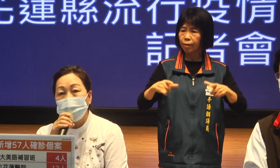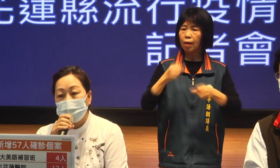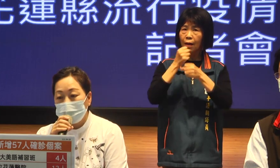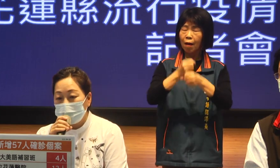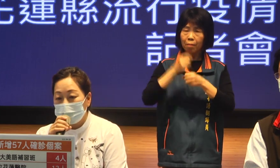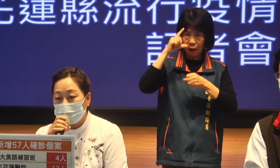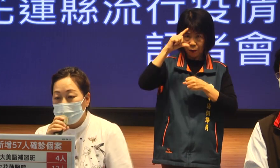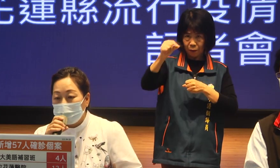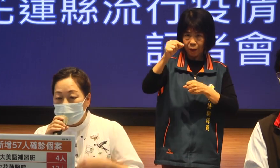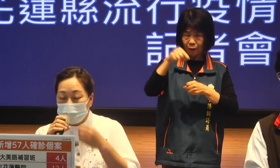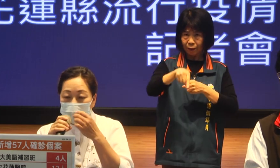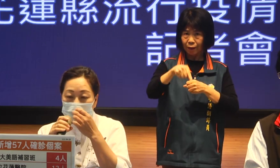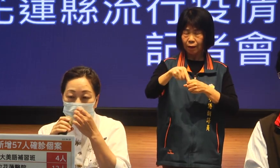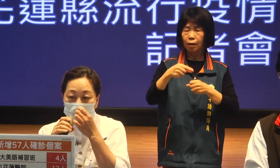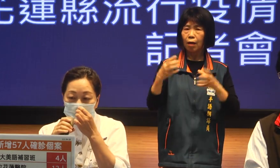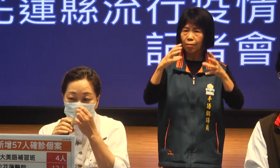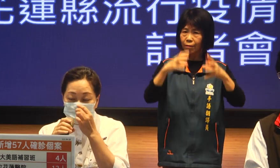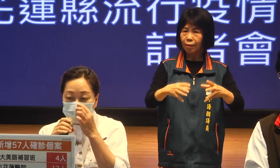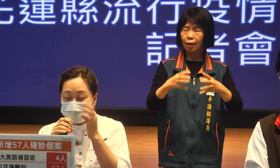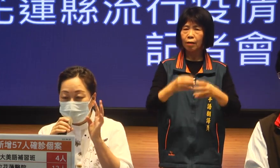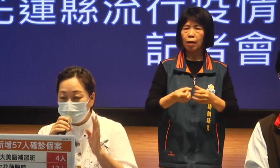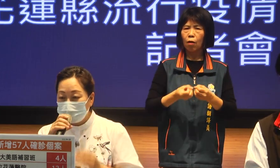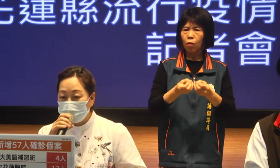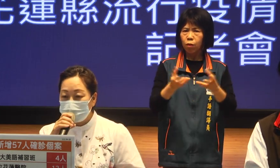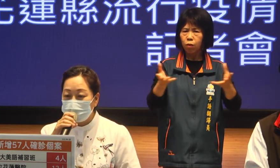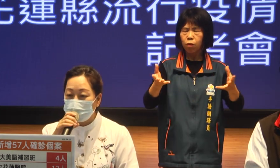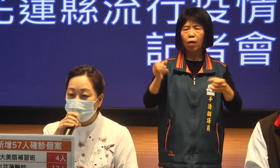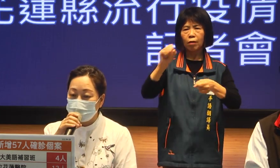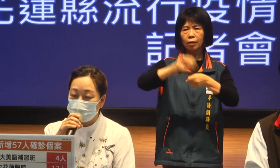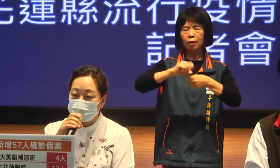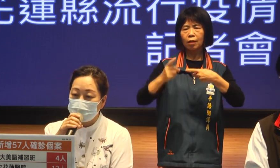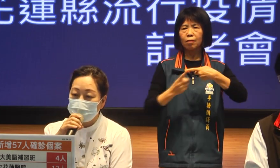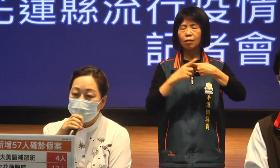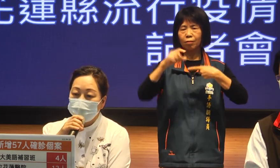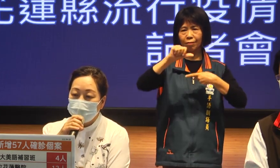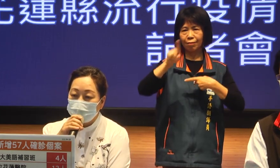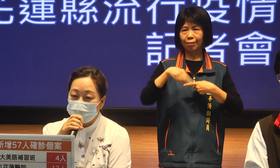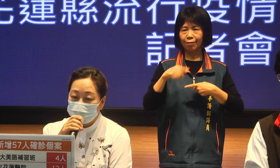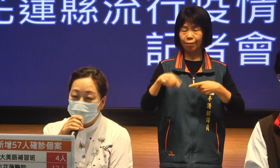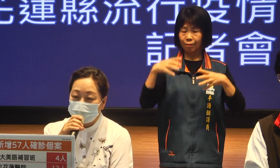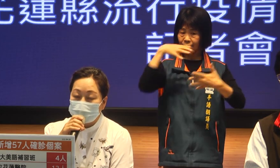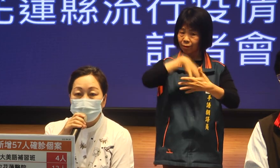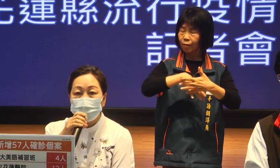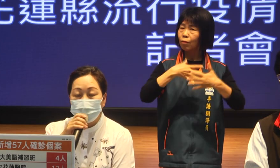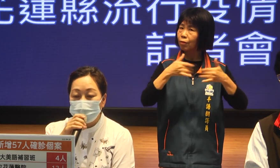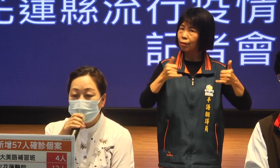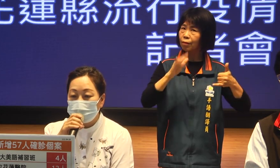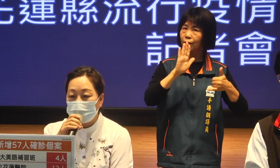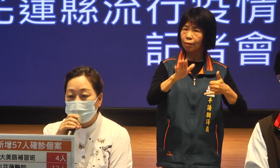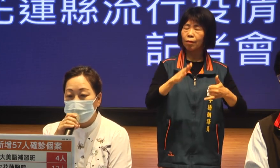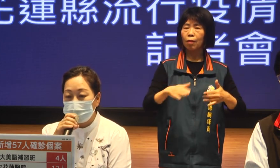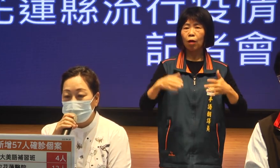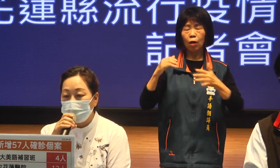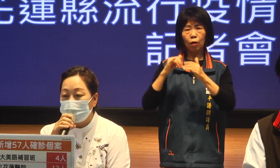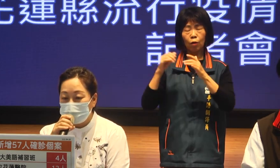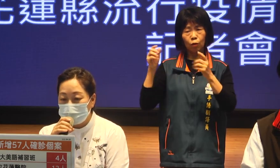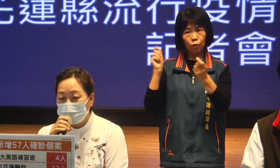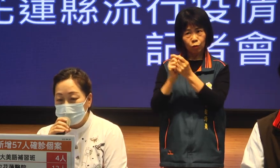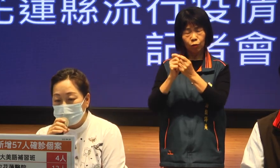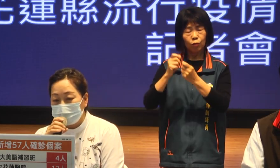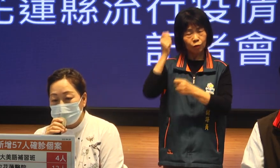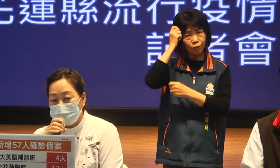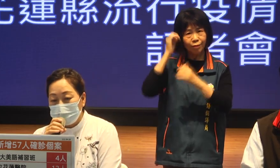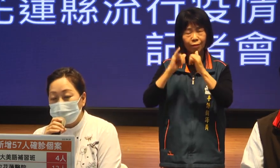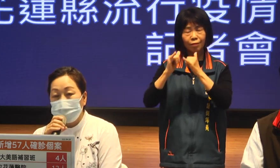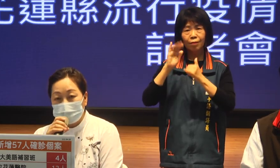马友婚宴的部分有在扩散出来是5个人，其中有学生也有当地的居民，还有这个护理师的